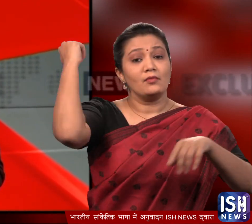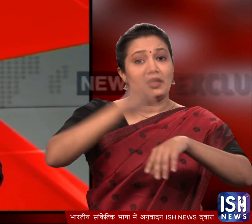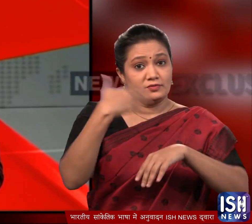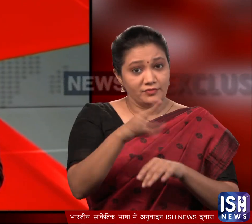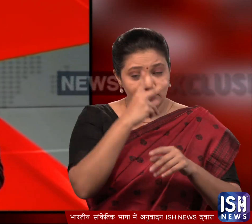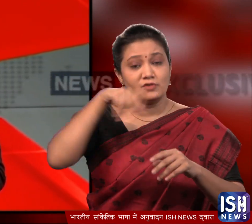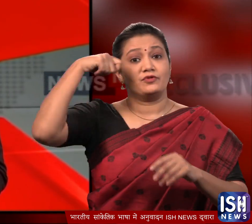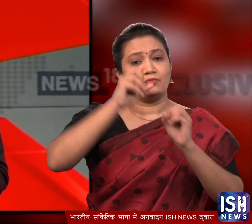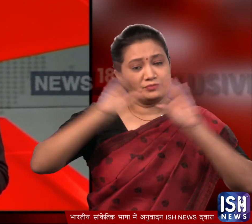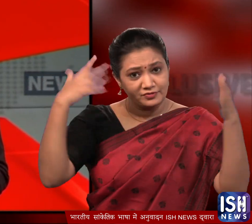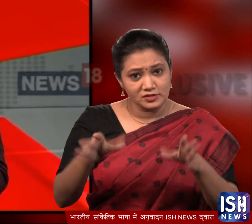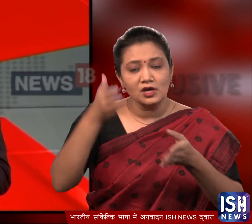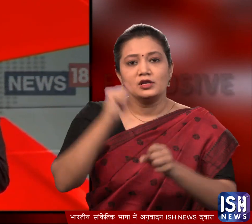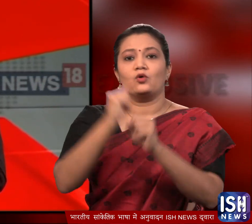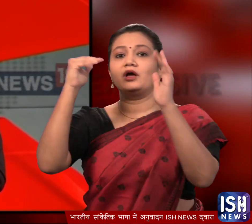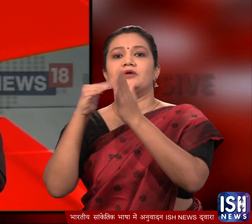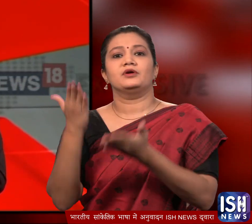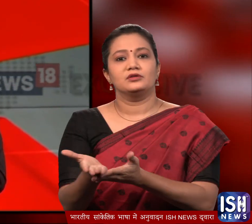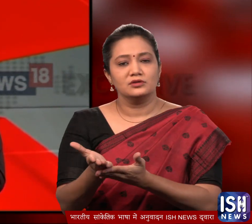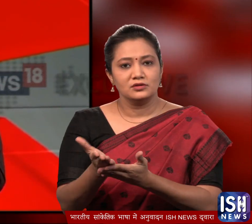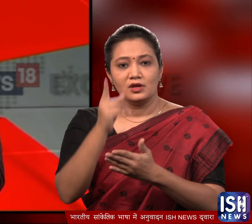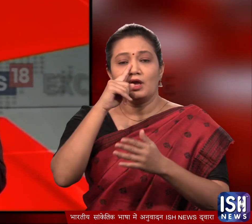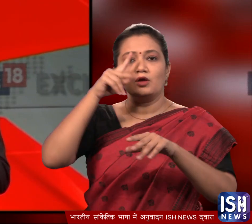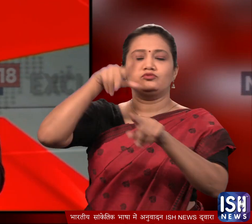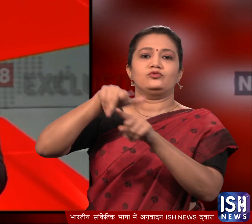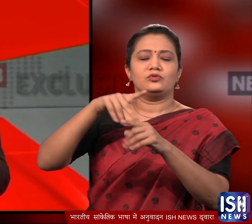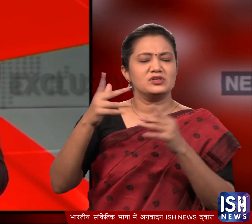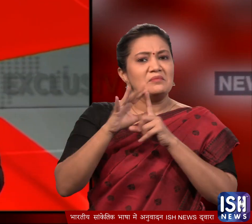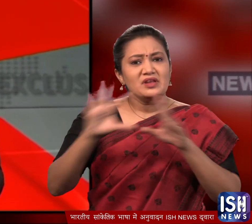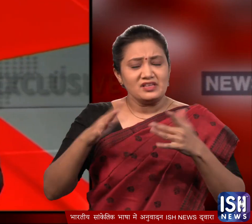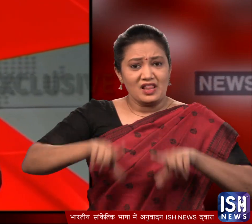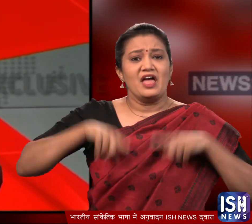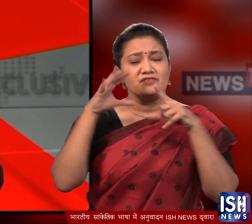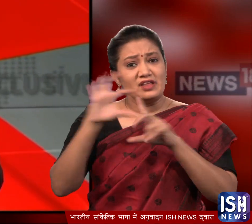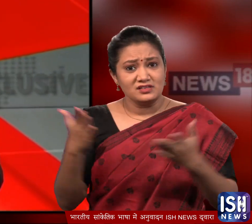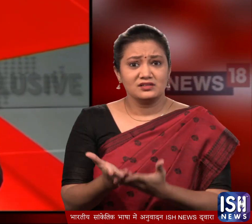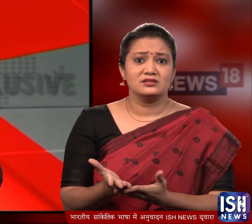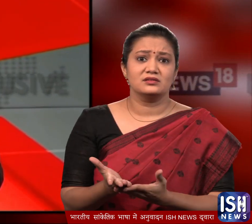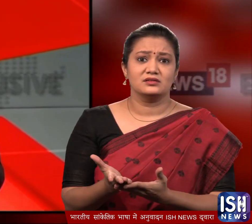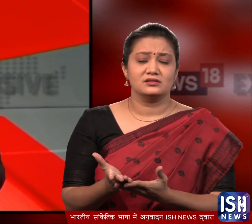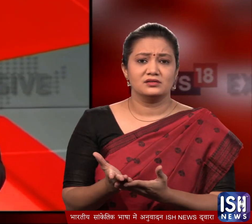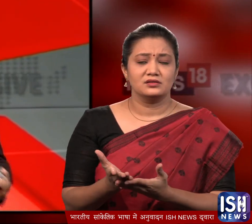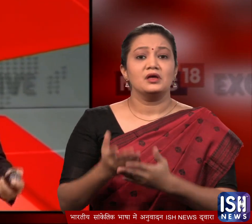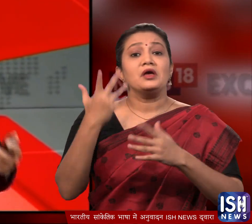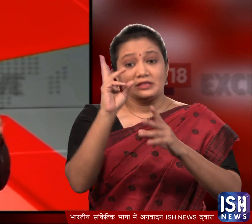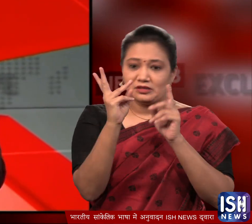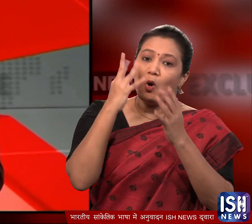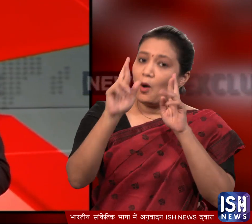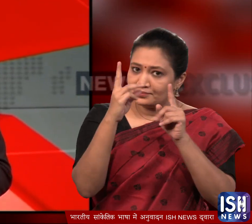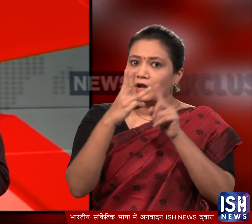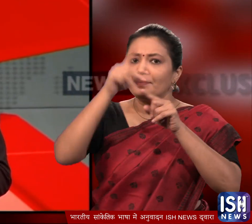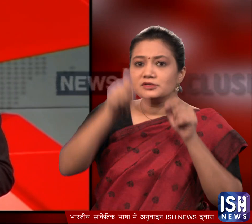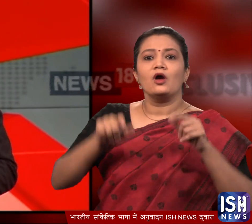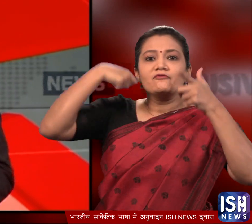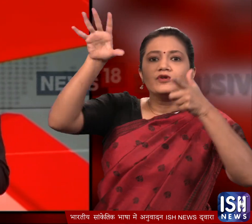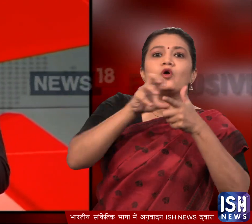मोटरसाइकिल पर स्टंट करने का वीडियो वायरल हुआ था। अब गाजियाबाद में एक मोटरसाइकिल पर 2 लड़कियां अपनी जिंदगी से खिलवाड़ करती दिखी। उनका कोई तीसरा साथी भी